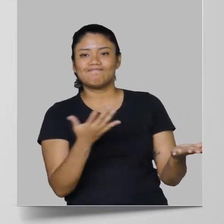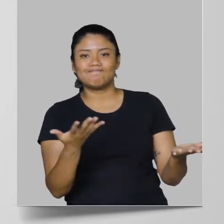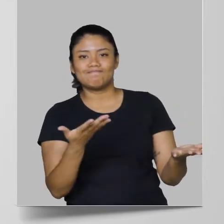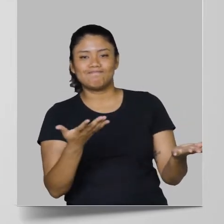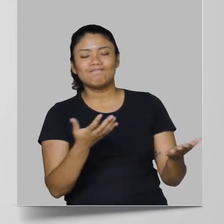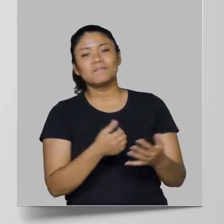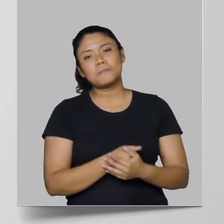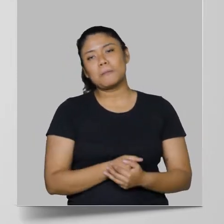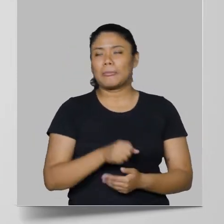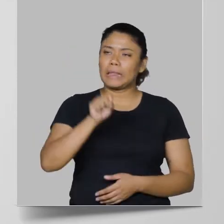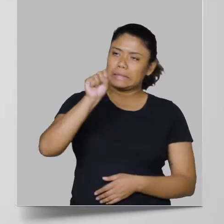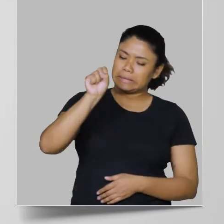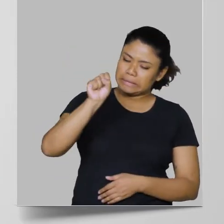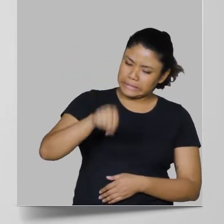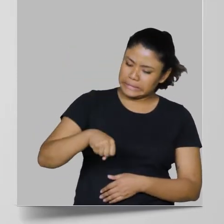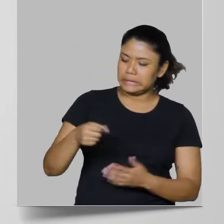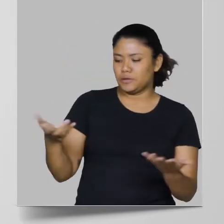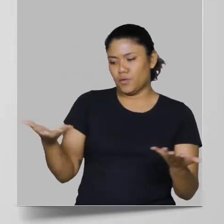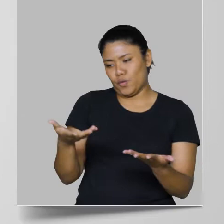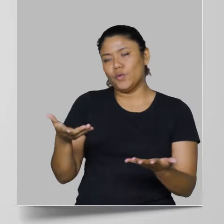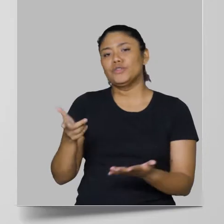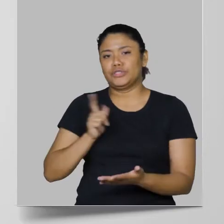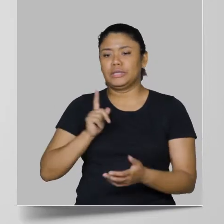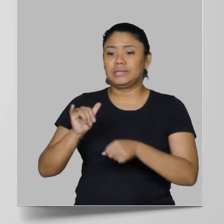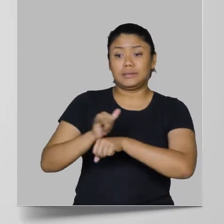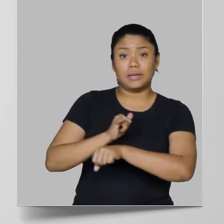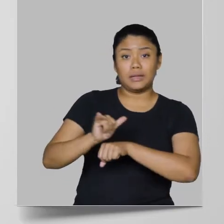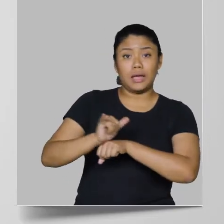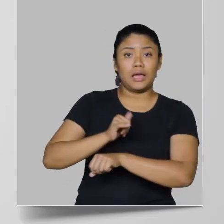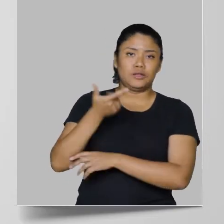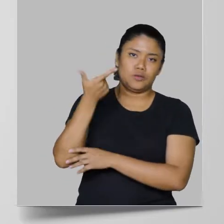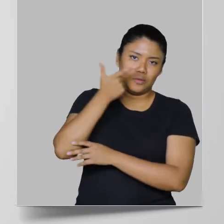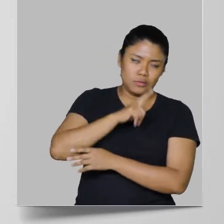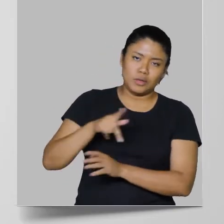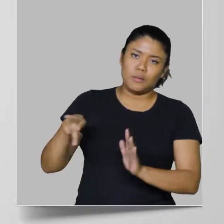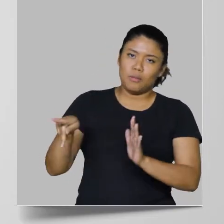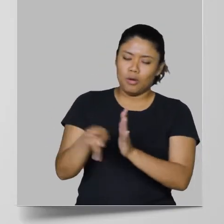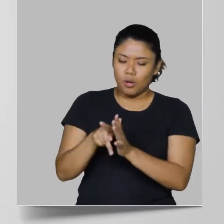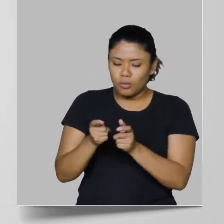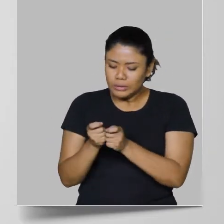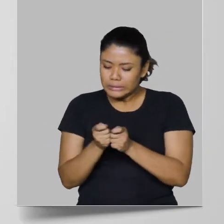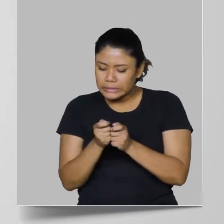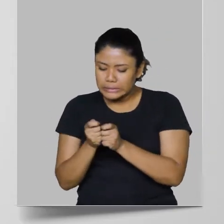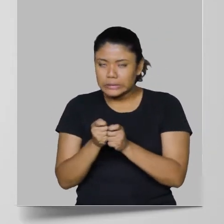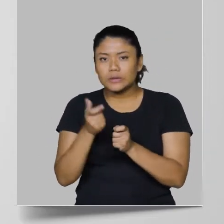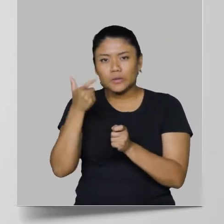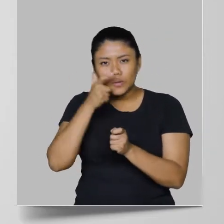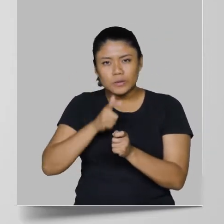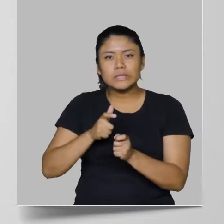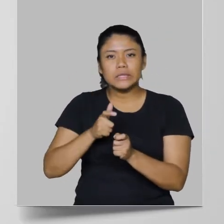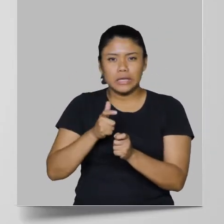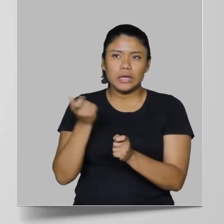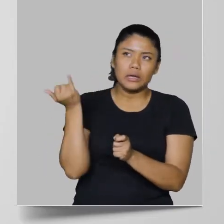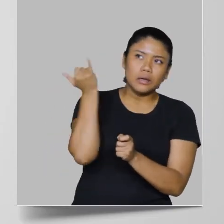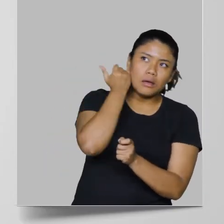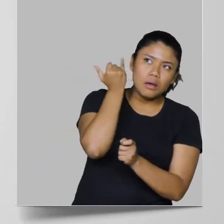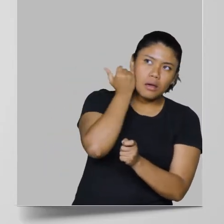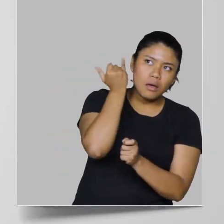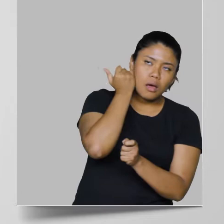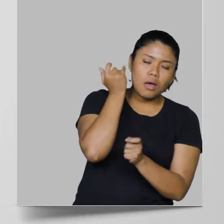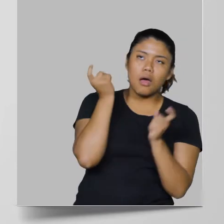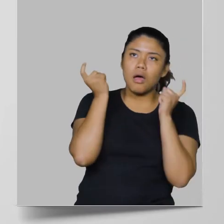Claro que hoje tem outras ferramentas, né, pelo smartphone para estar lendo, mas assim, aquele